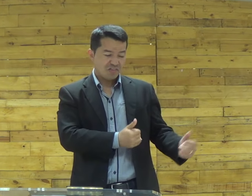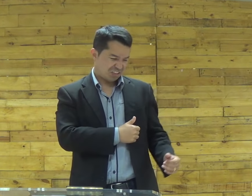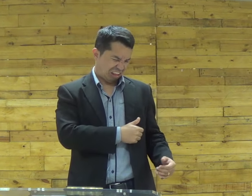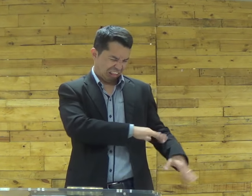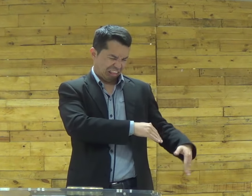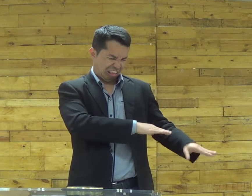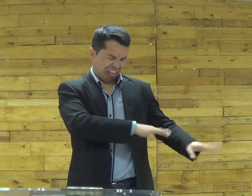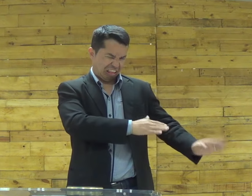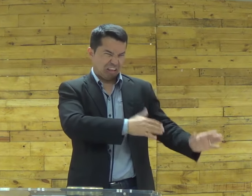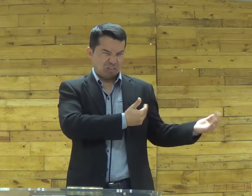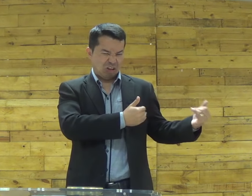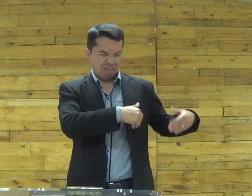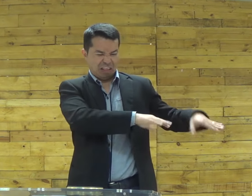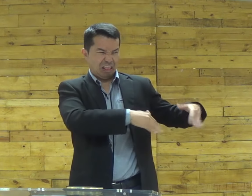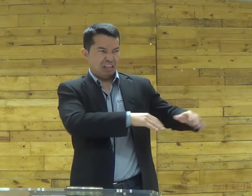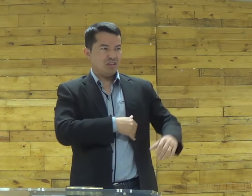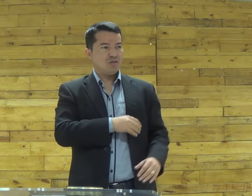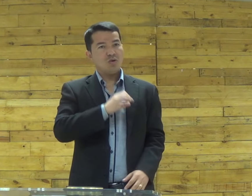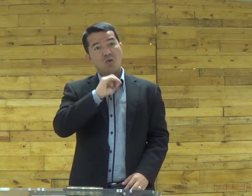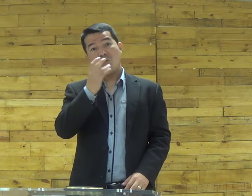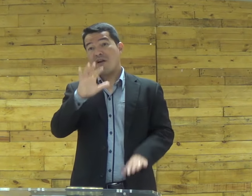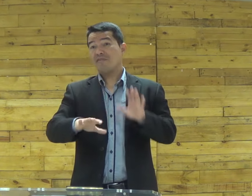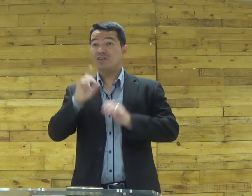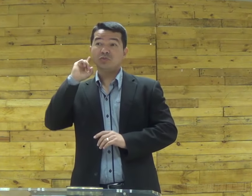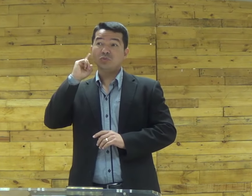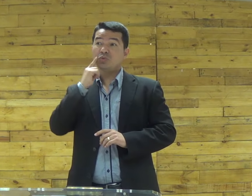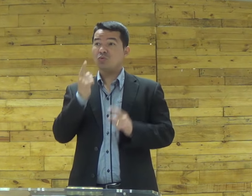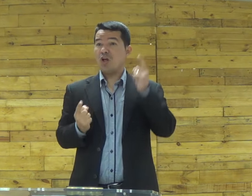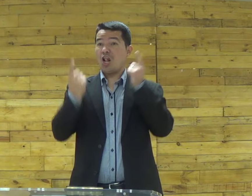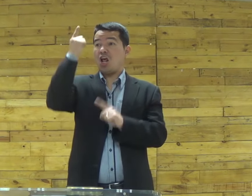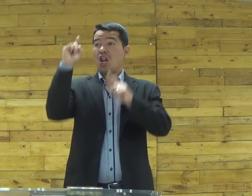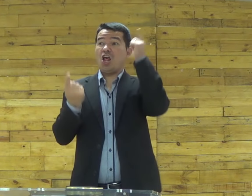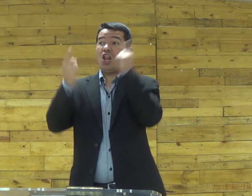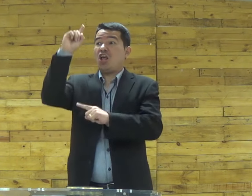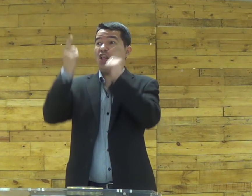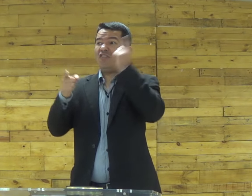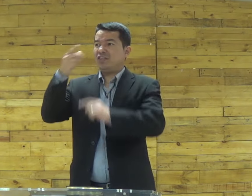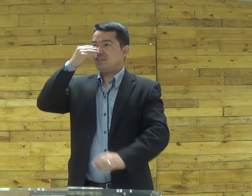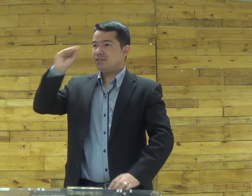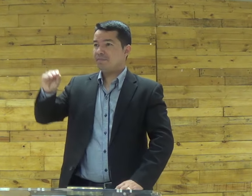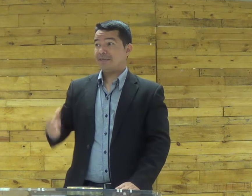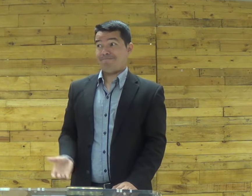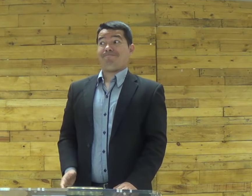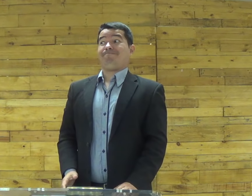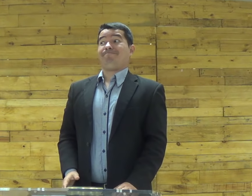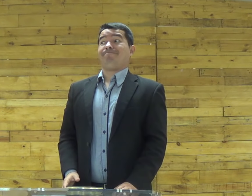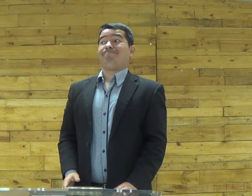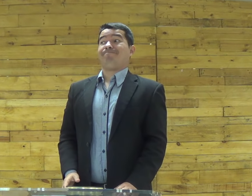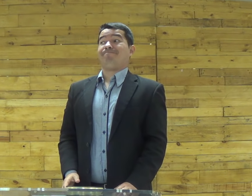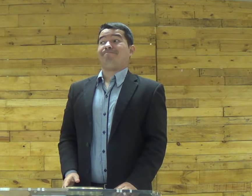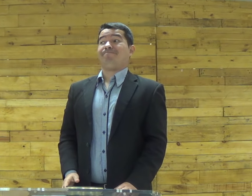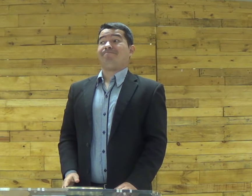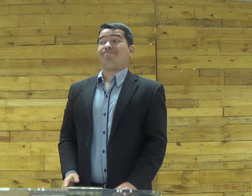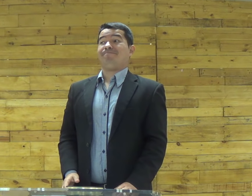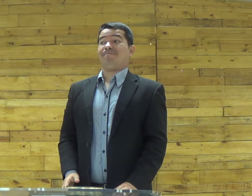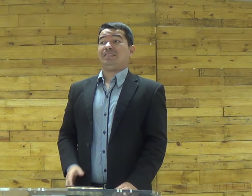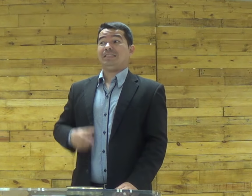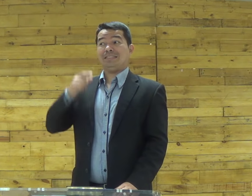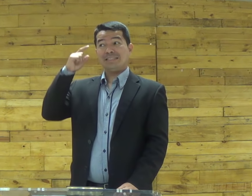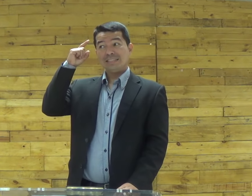surdo e é jovem e não quer saber daquele mais idoso, porque eu não entendo sinais, porque uso sinais ultrapassados, aquele que não sabe Libras, são tantas